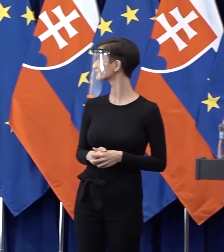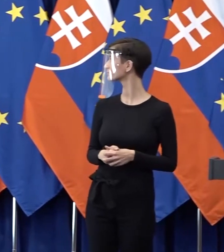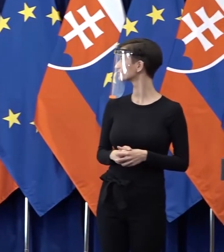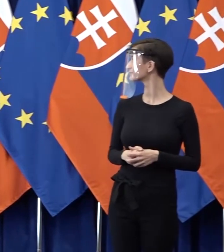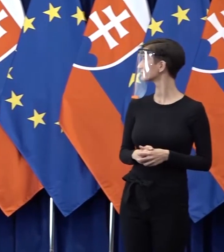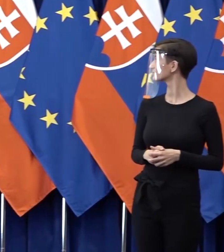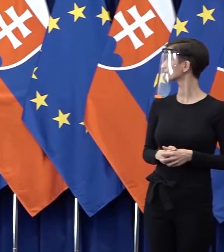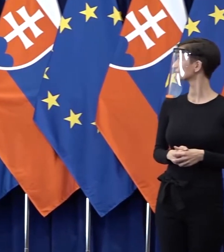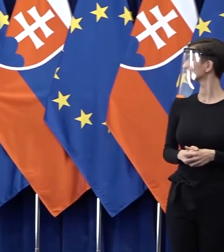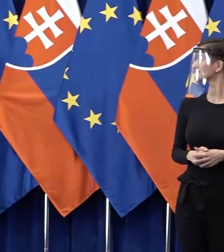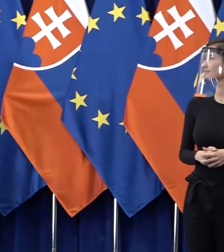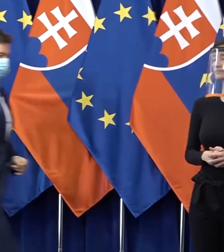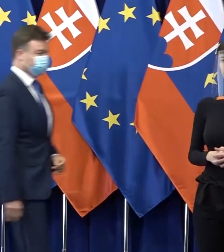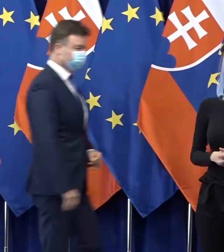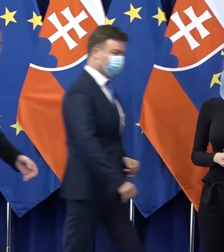Nech sa báči.